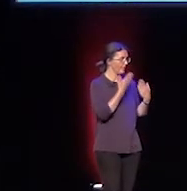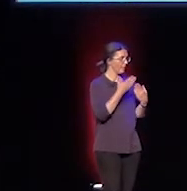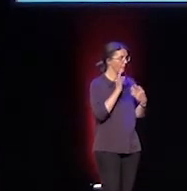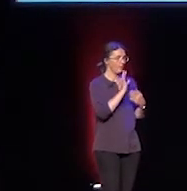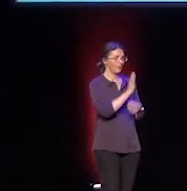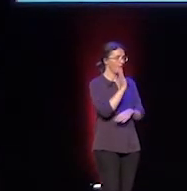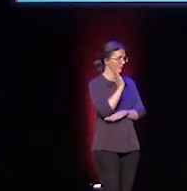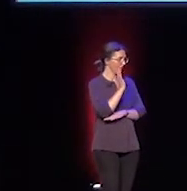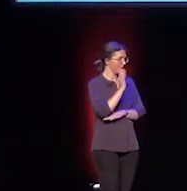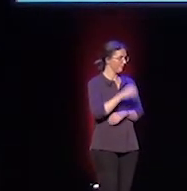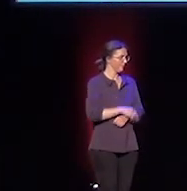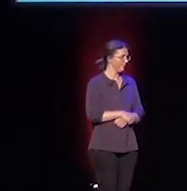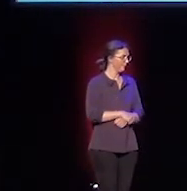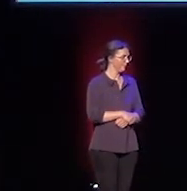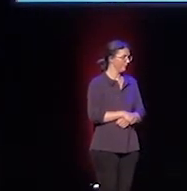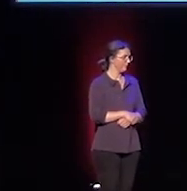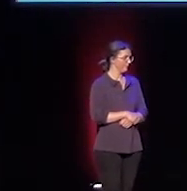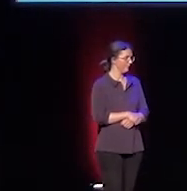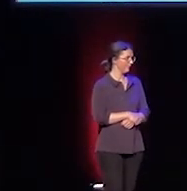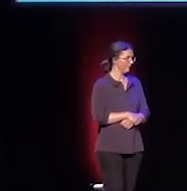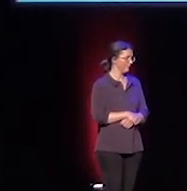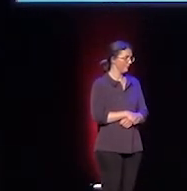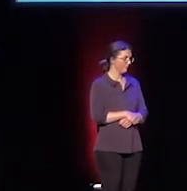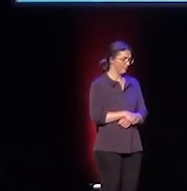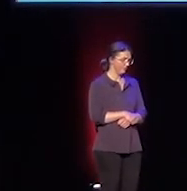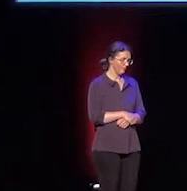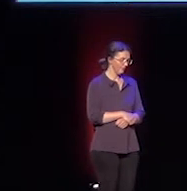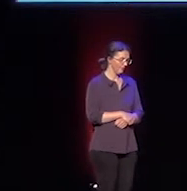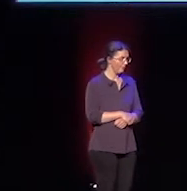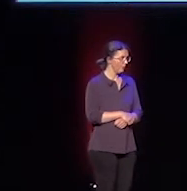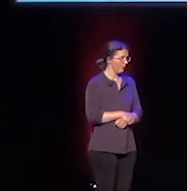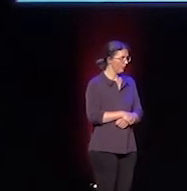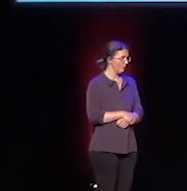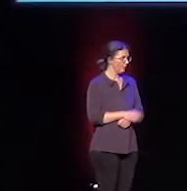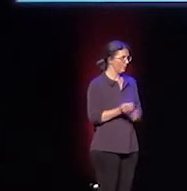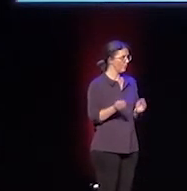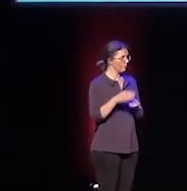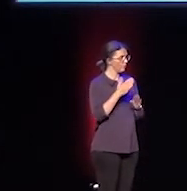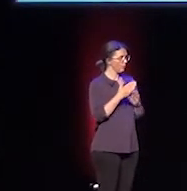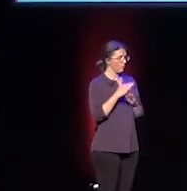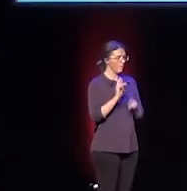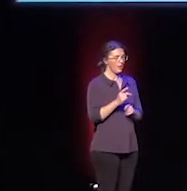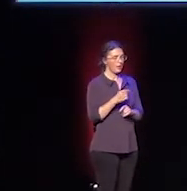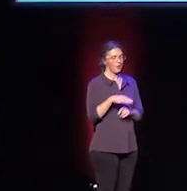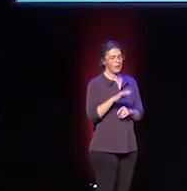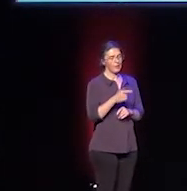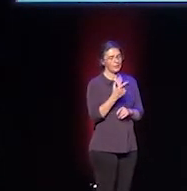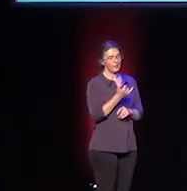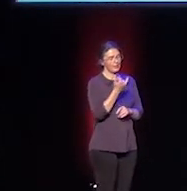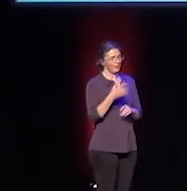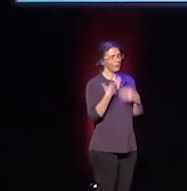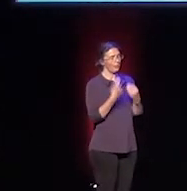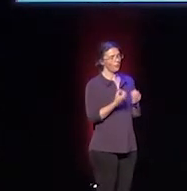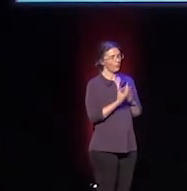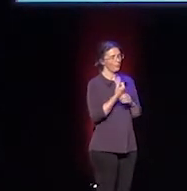Festrede. Und dazu, wie Sie es wahrscheinlich jetzt seit über 20 Jahren schon kennen, gibt es natürlich den